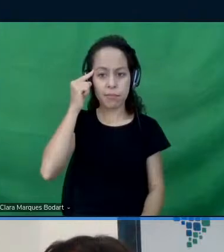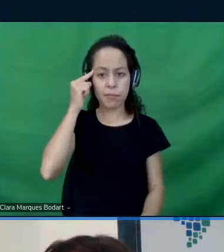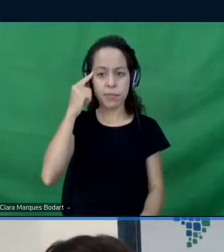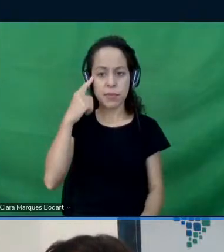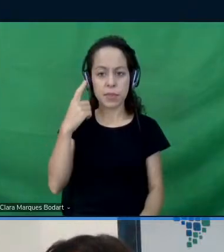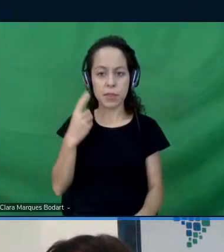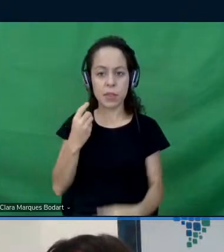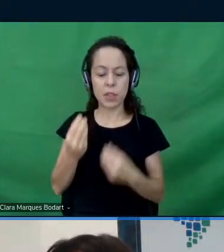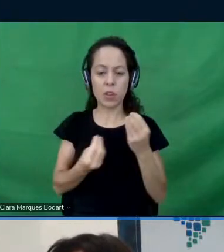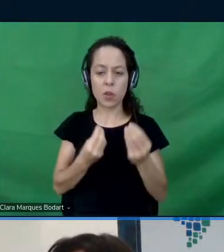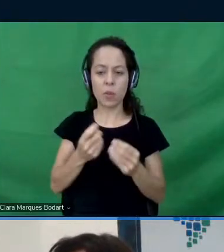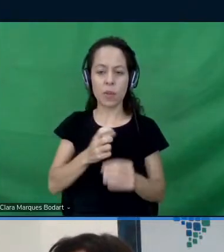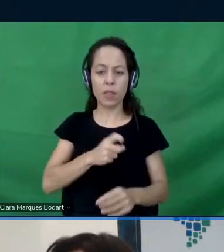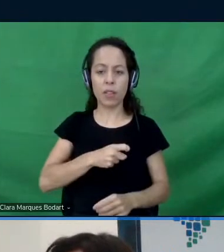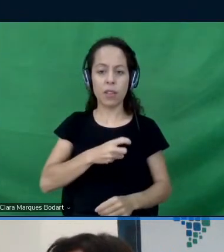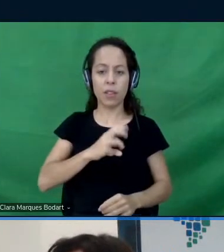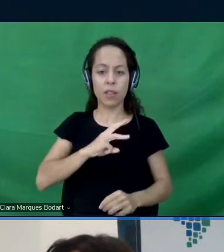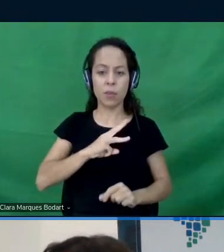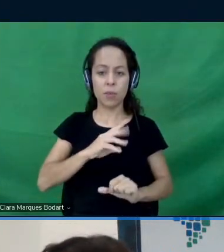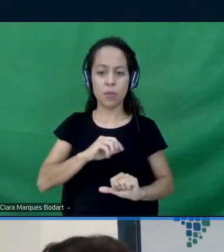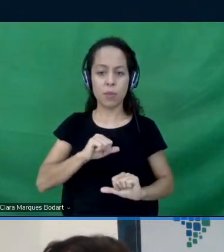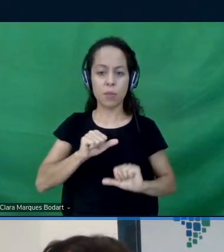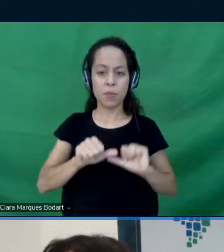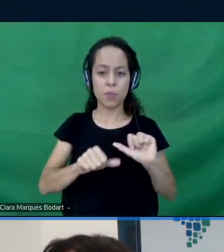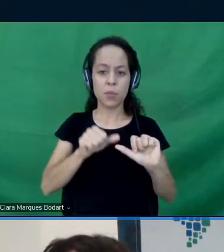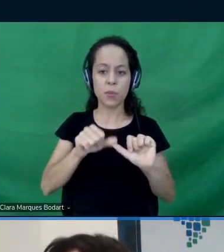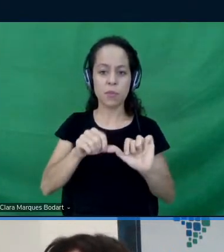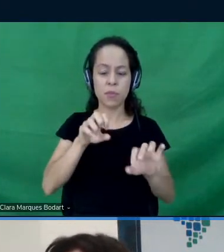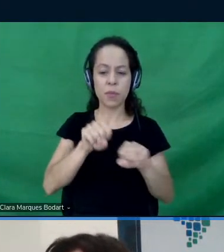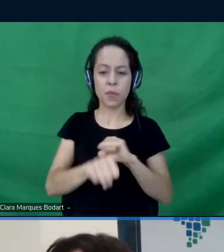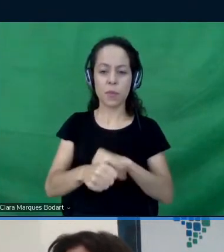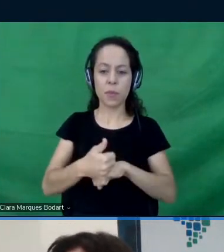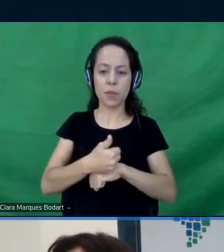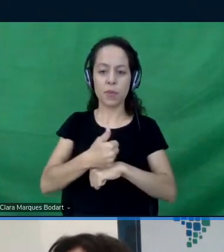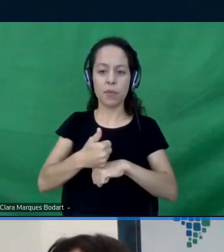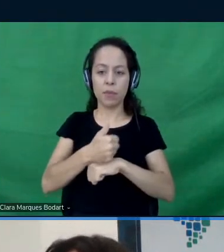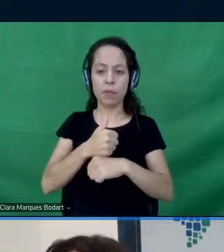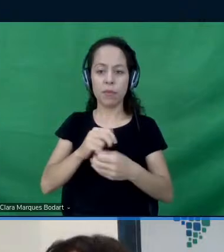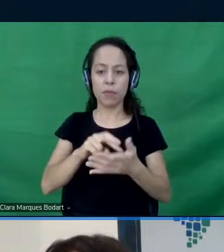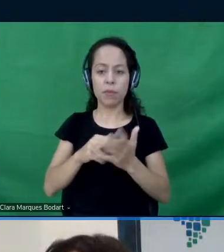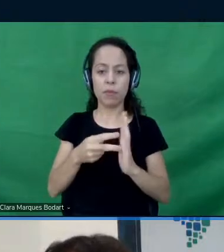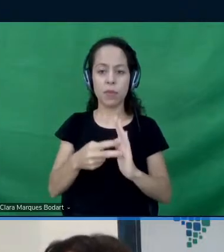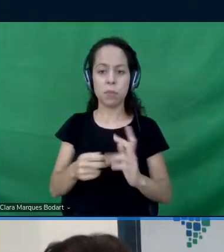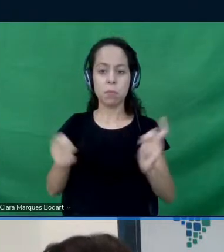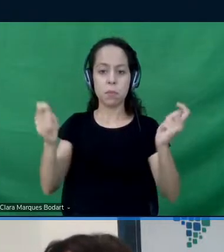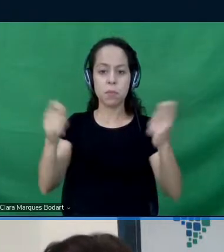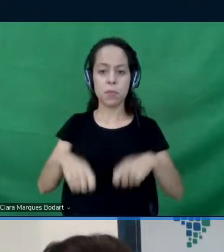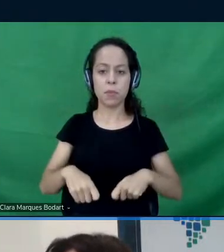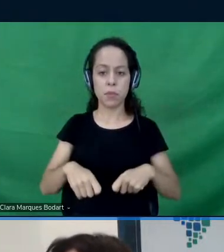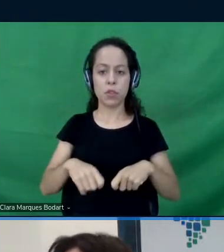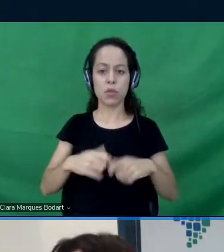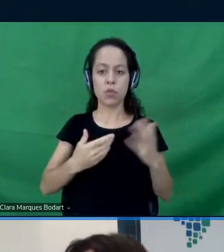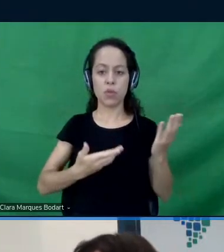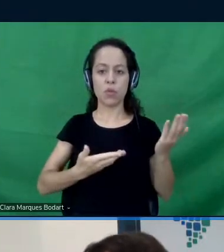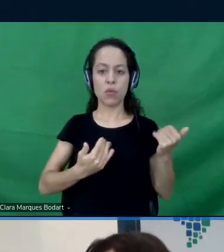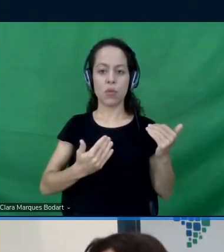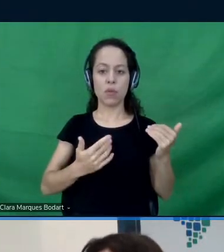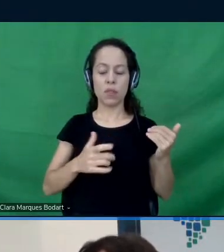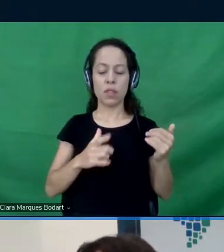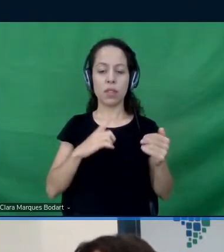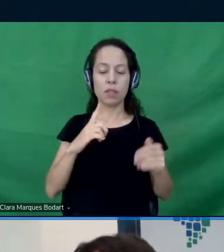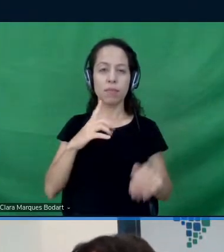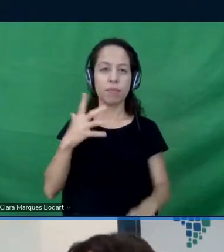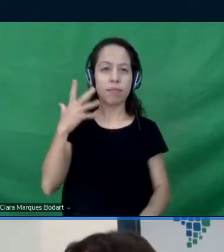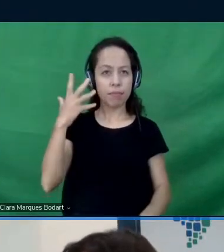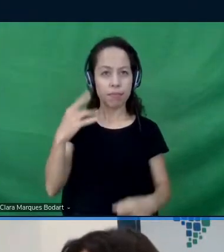reformulação do ensino médio e trazer a formação profissional como uma possibilidade aos jovens das classes populares de terem a sua moratória social